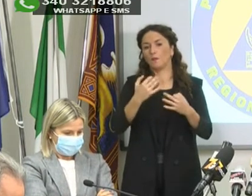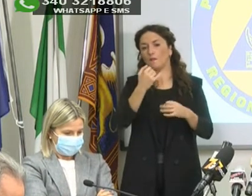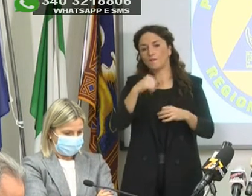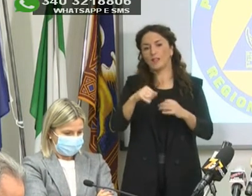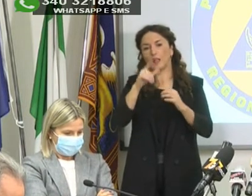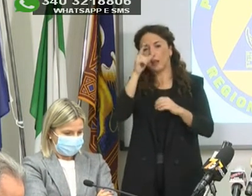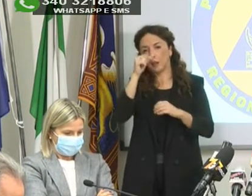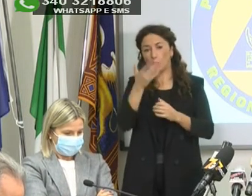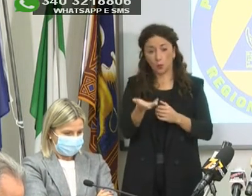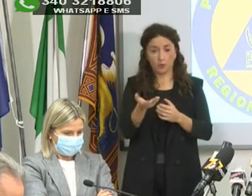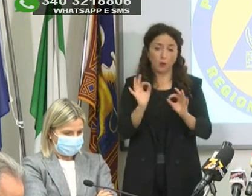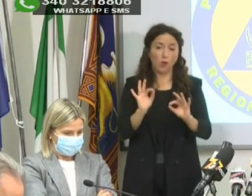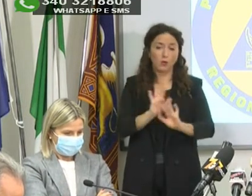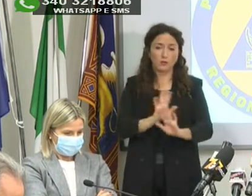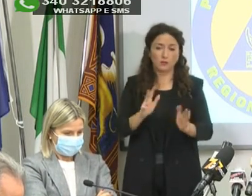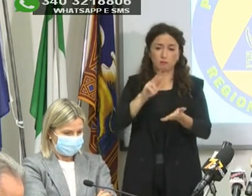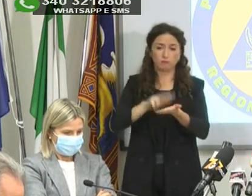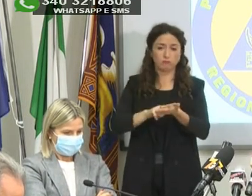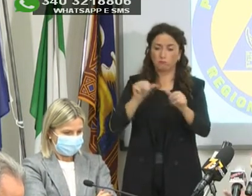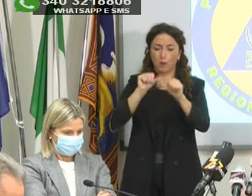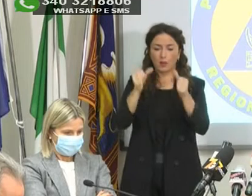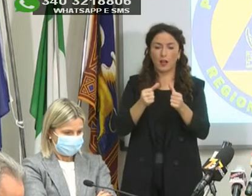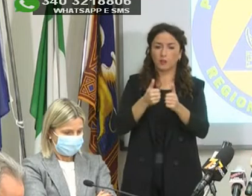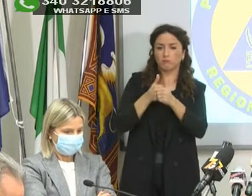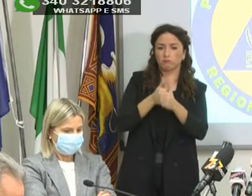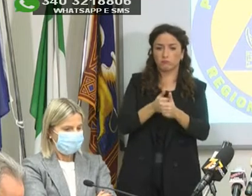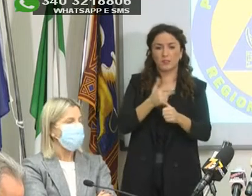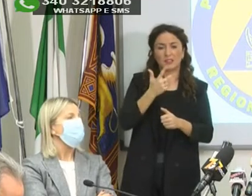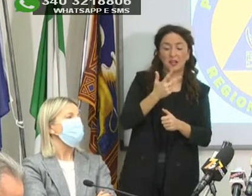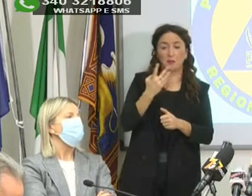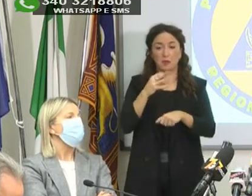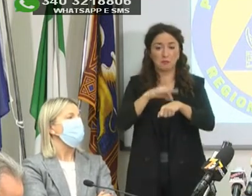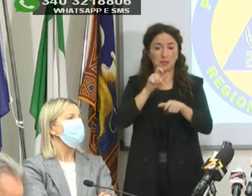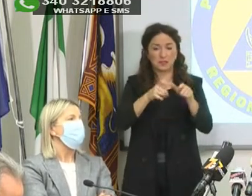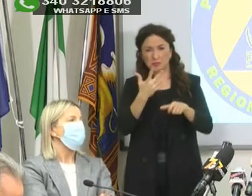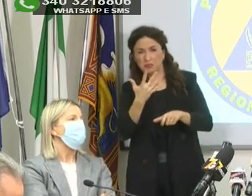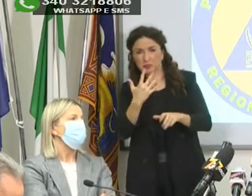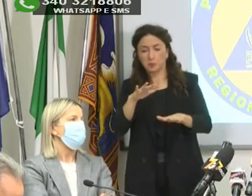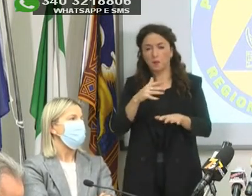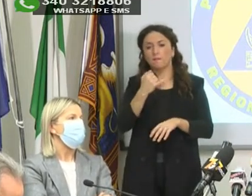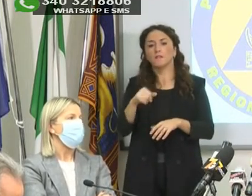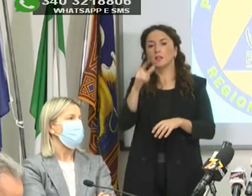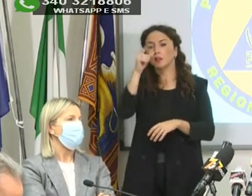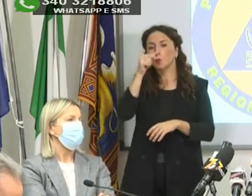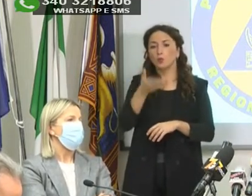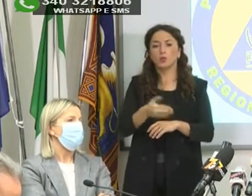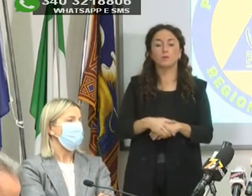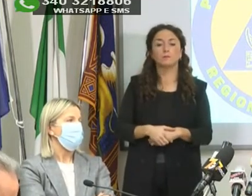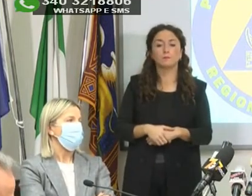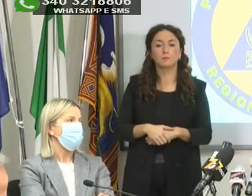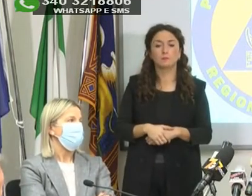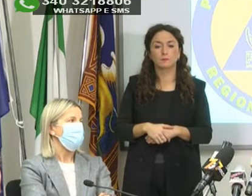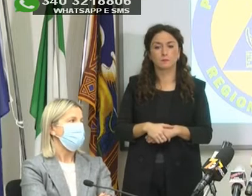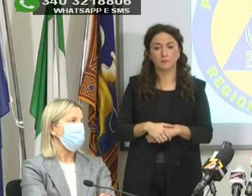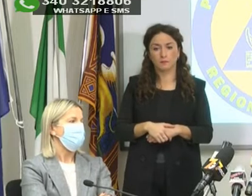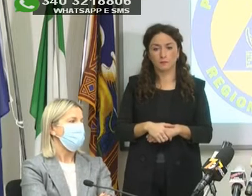ma infatti è stato così, il modello non si è smentito, erano 3-4 pazienti, ancora 5 a fine luglio. Però,